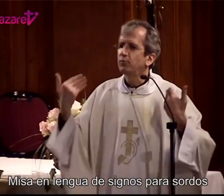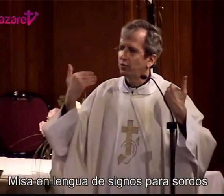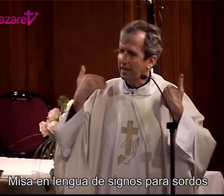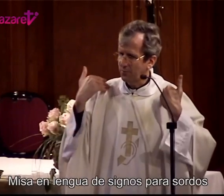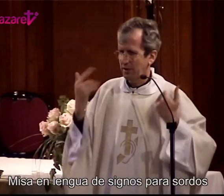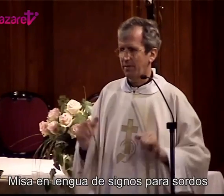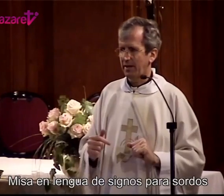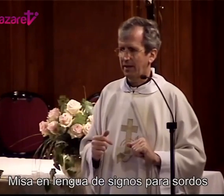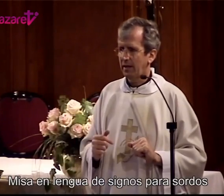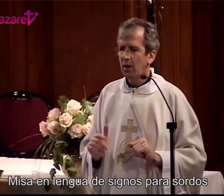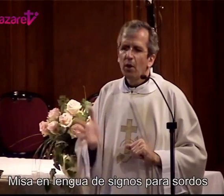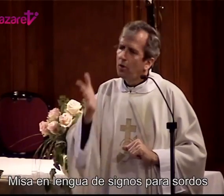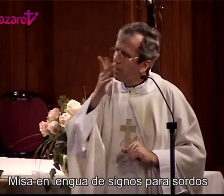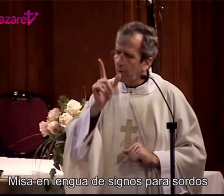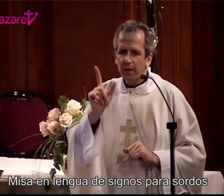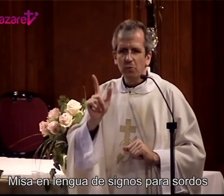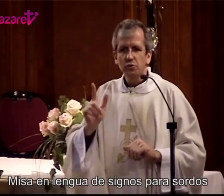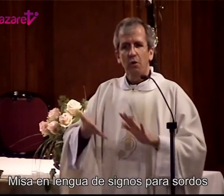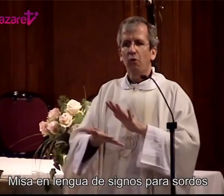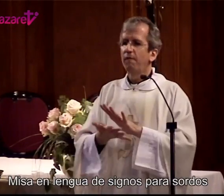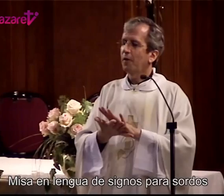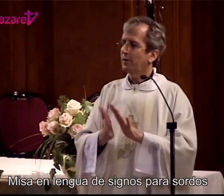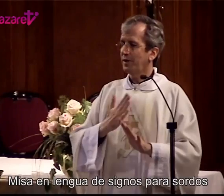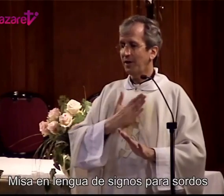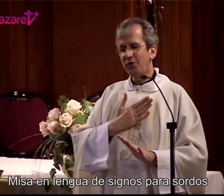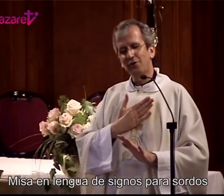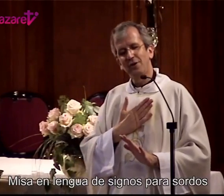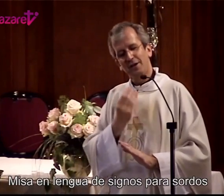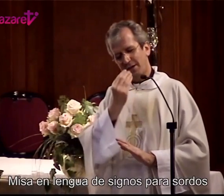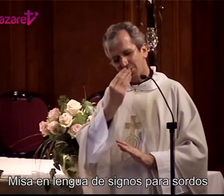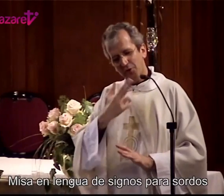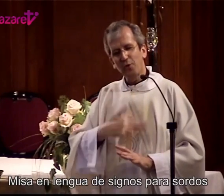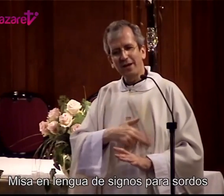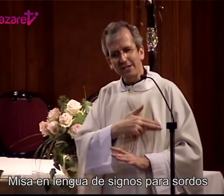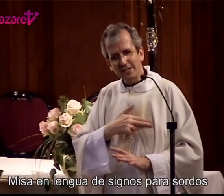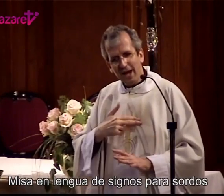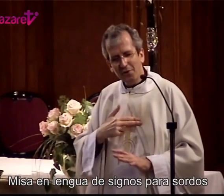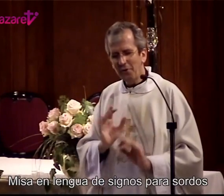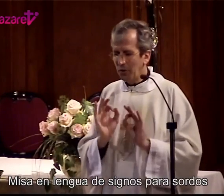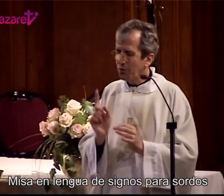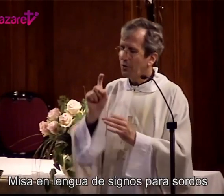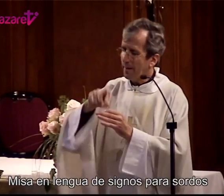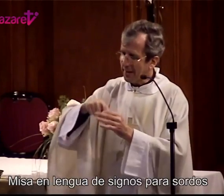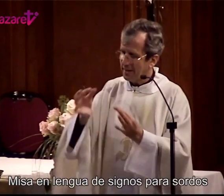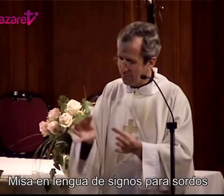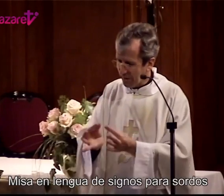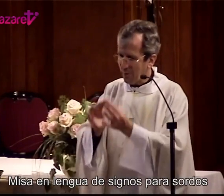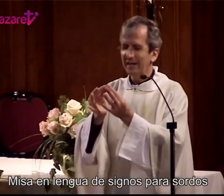una responsabilidad. No podemos conformarnos, decir, yo ya soy buen cristiano, yo ya participo de la